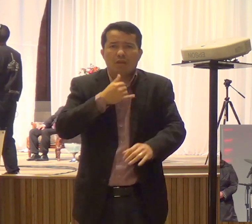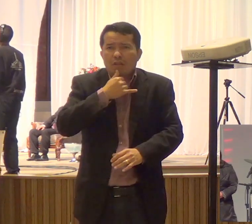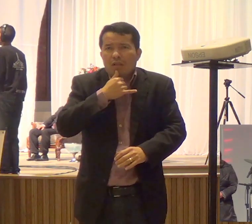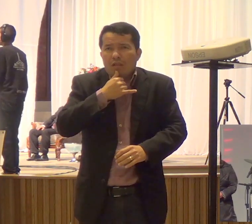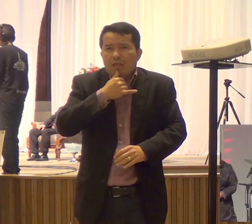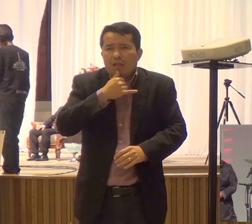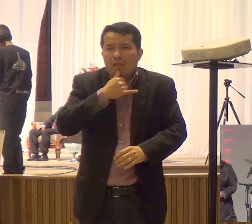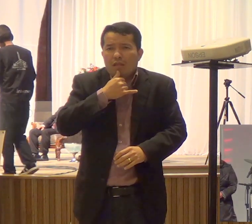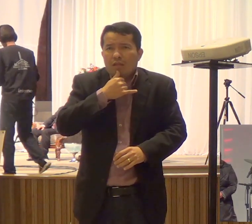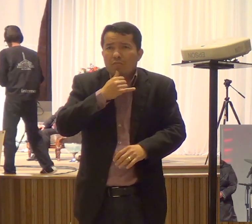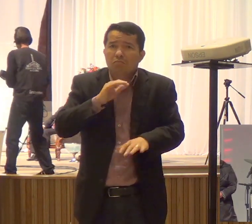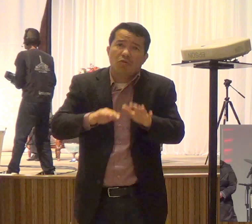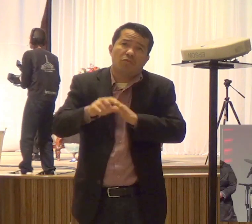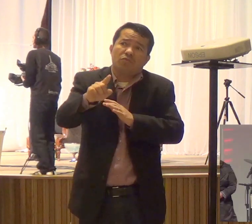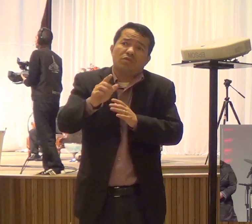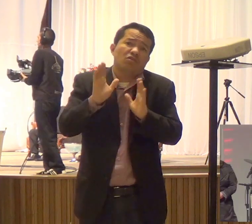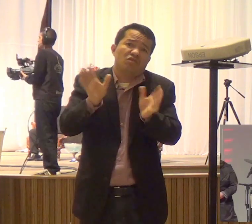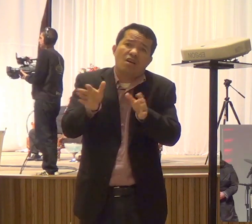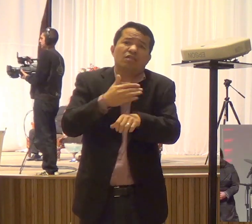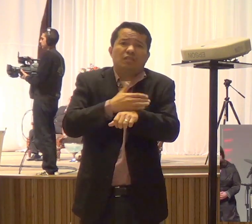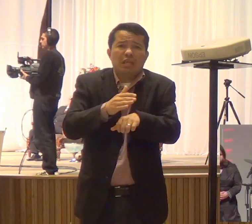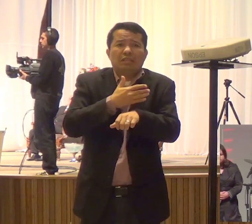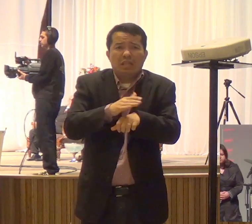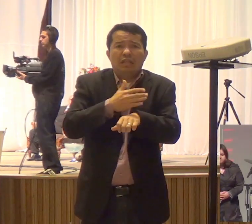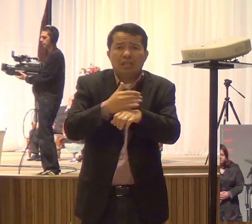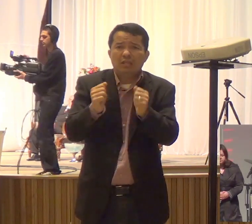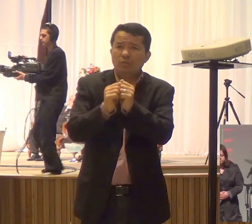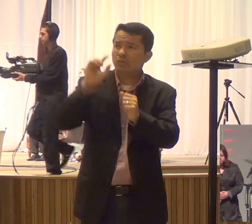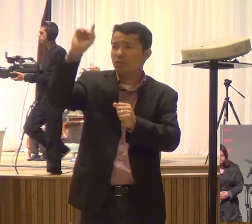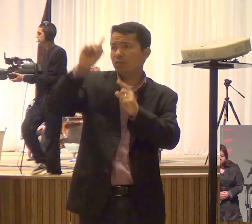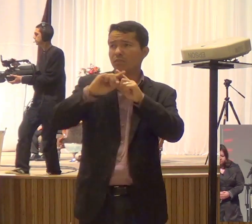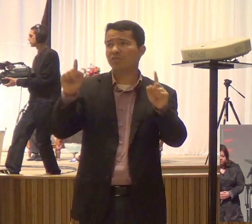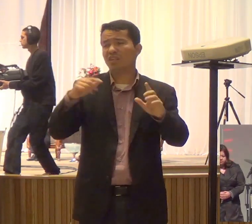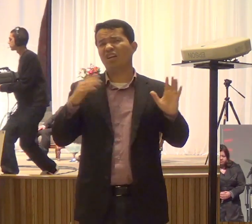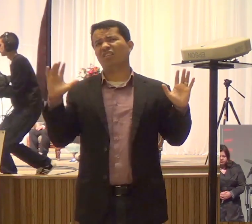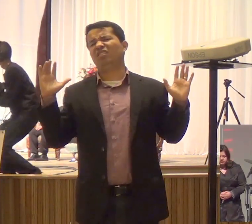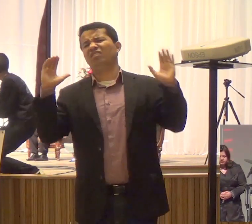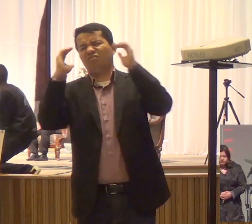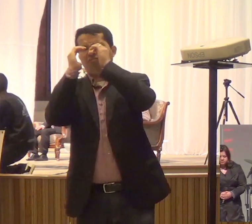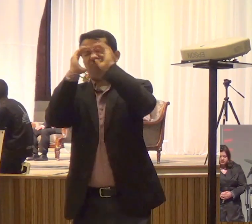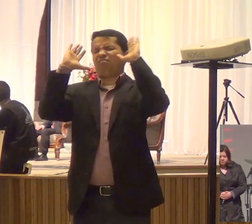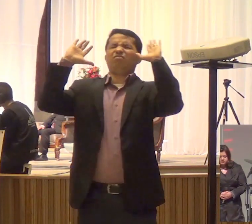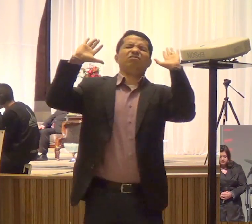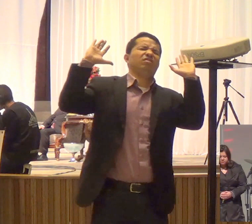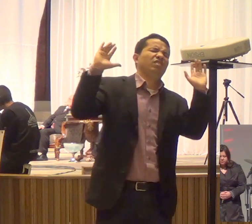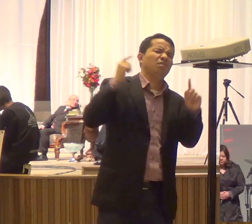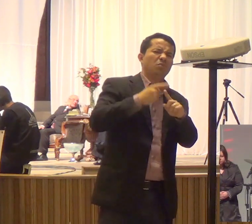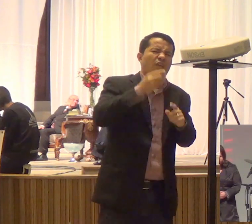tenha tentado andar com Deus durante tantos anos, querido, e você esteja cansado de